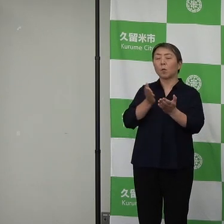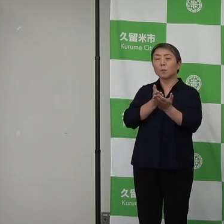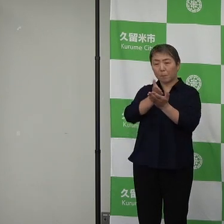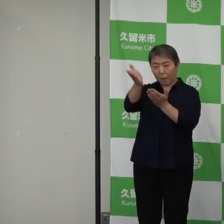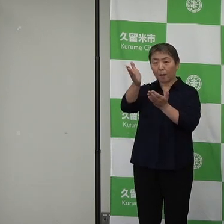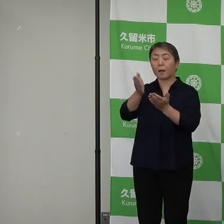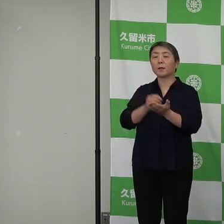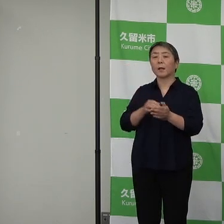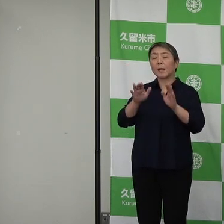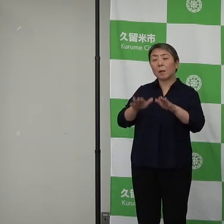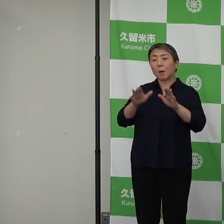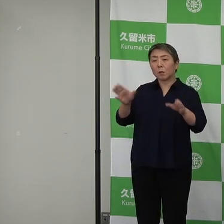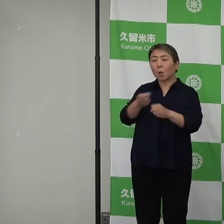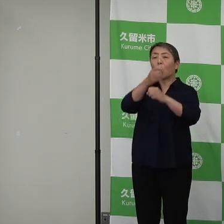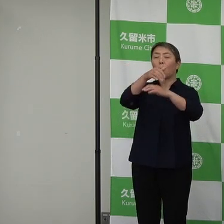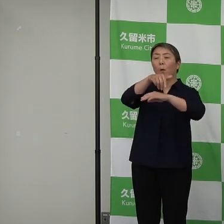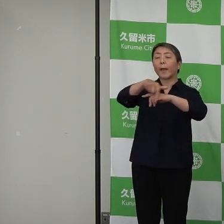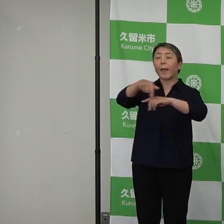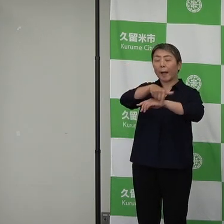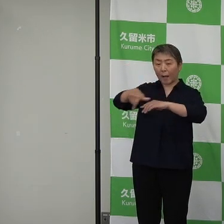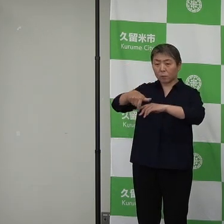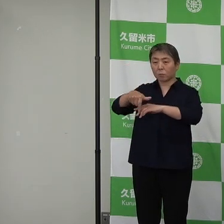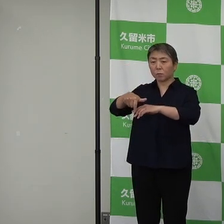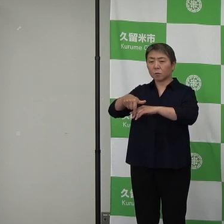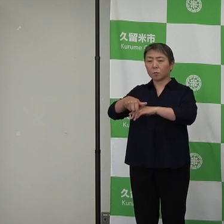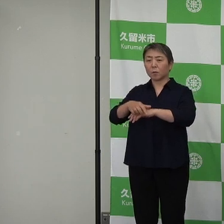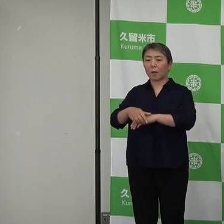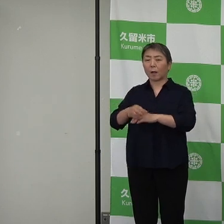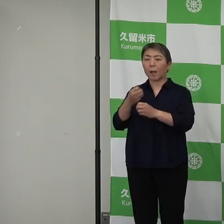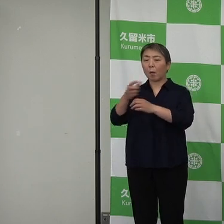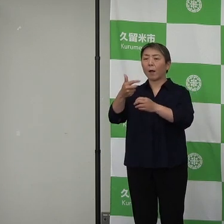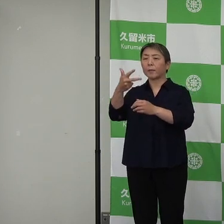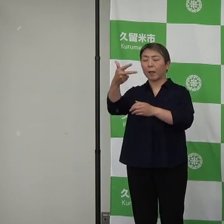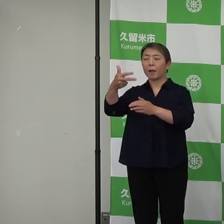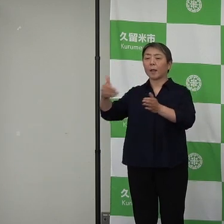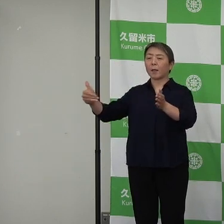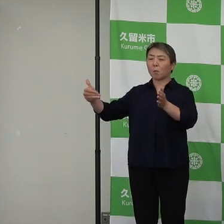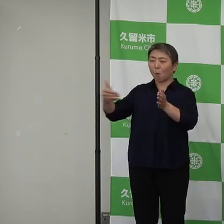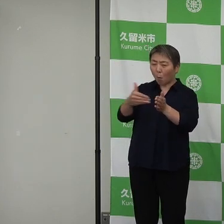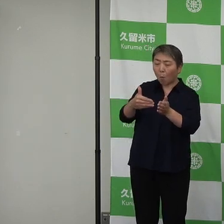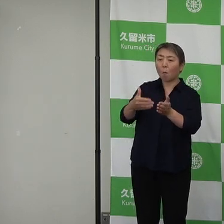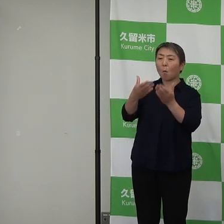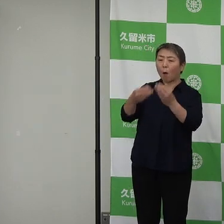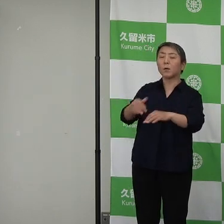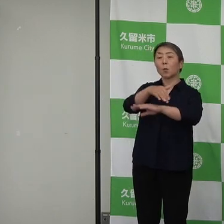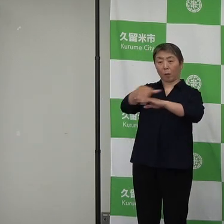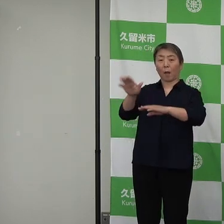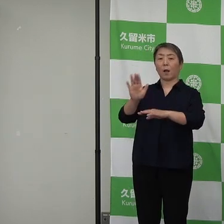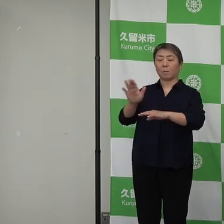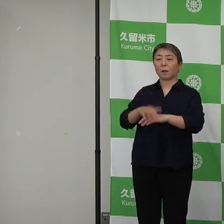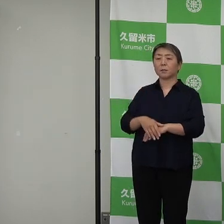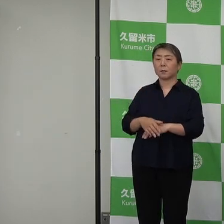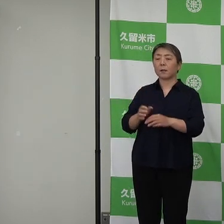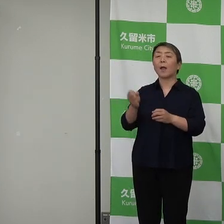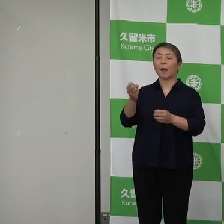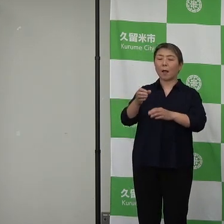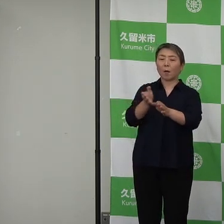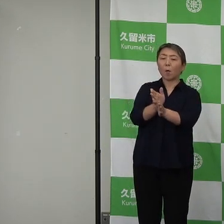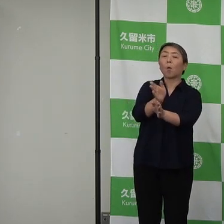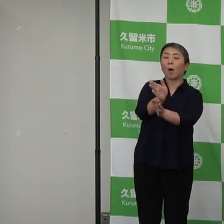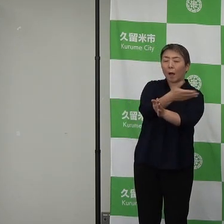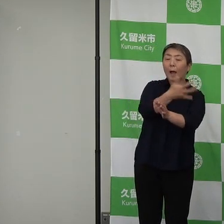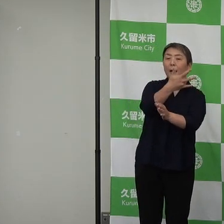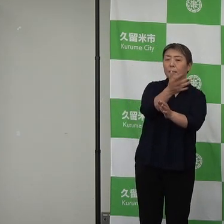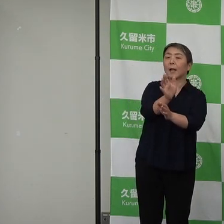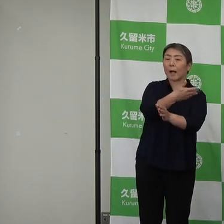した今の総合計画が令和7年度に終わります。そこで新たに令和8年